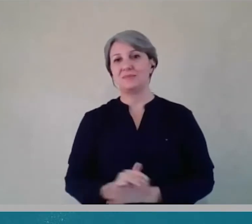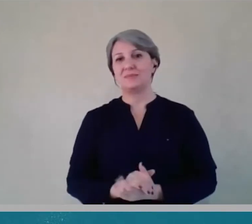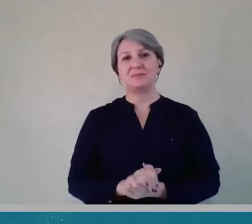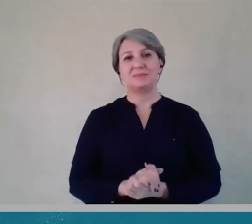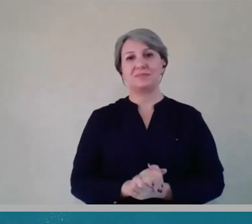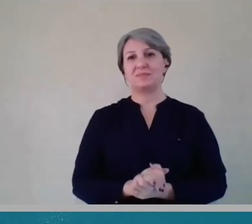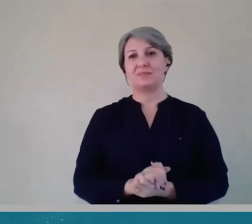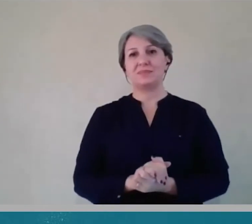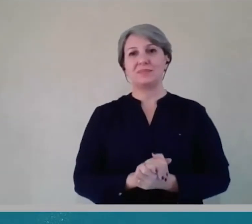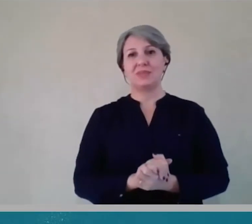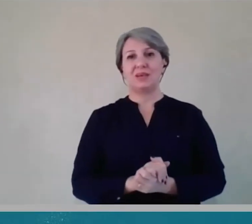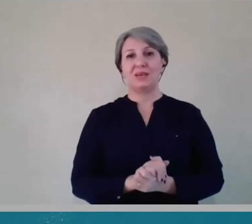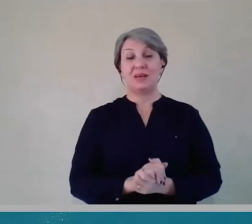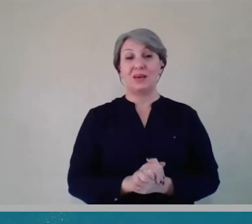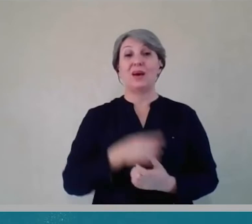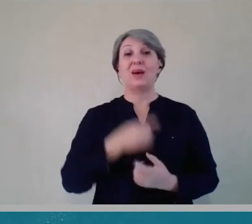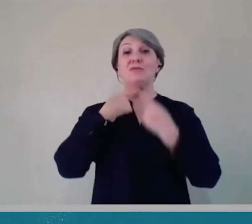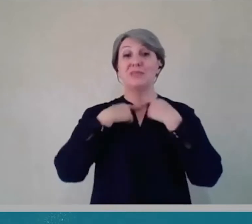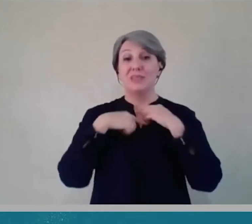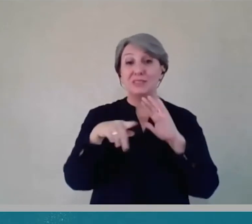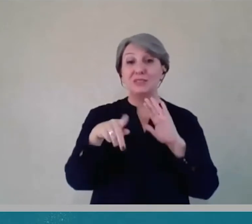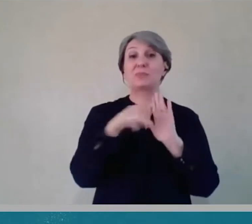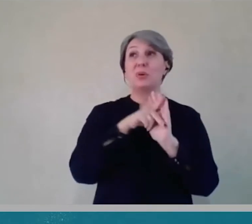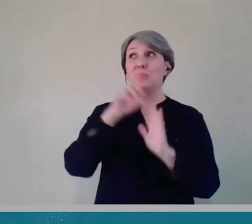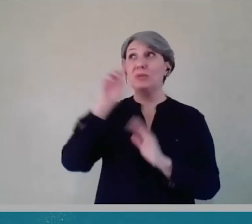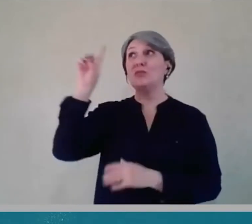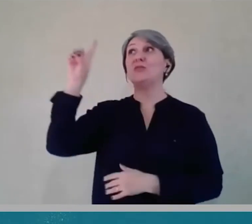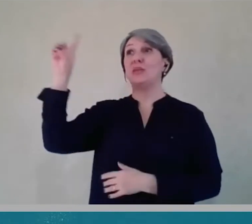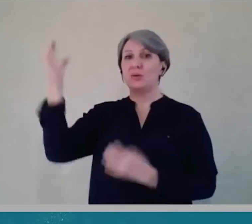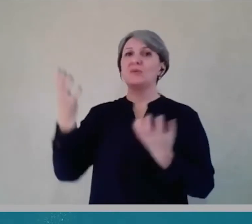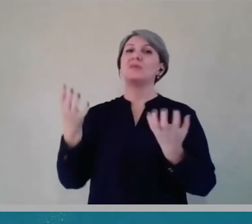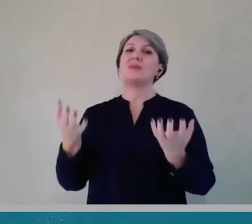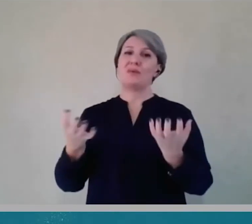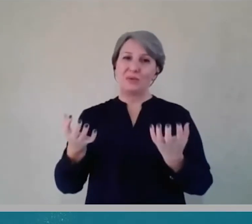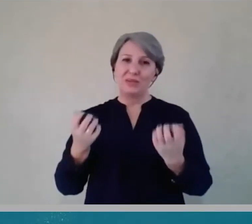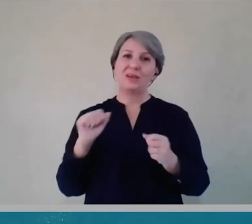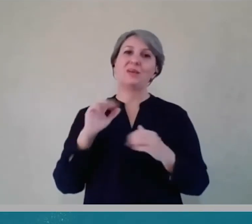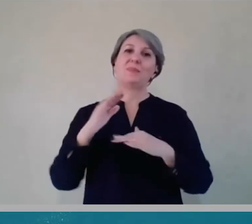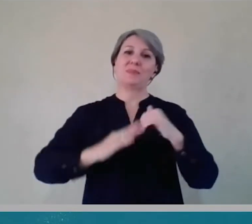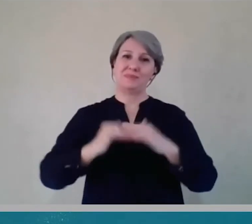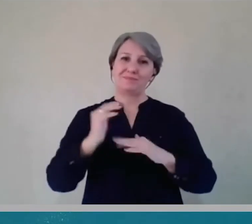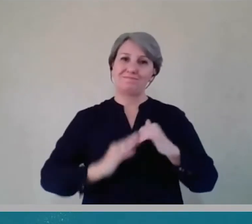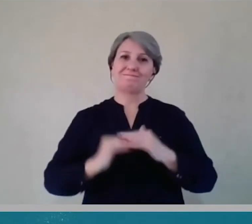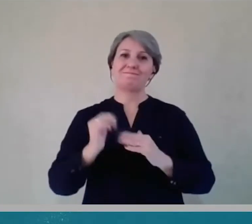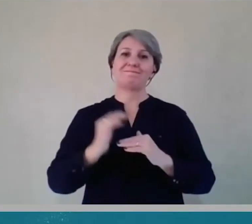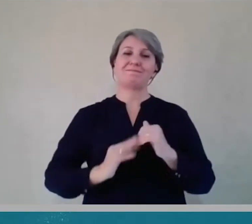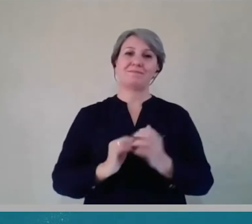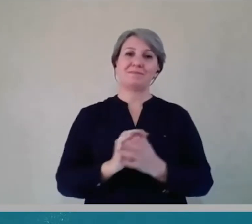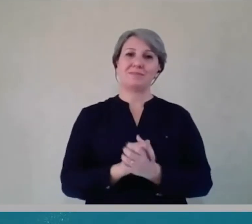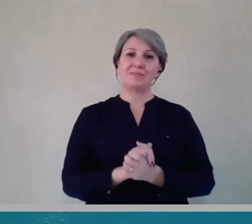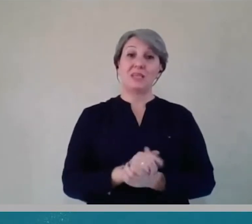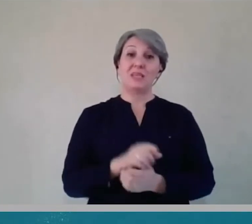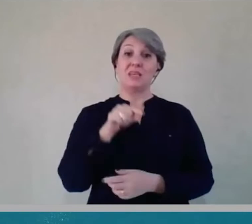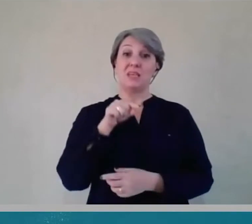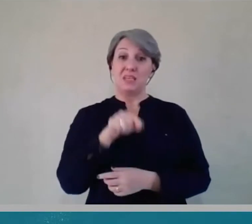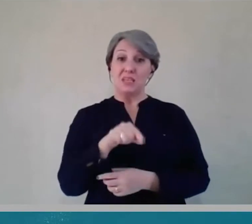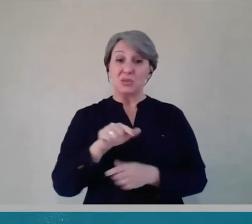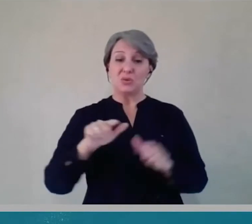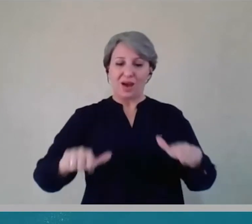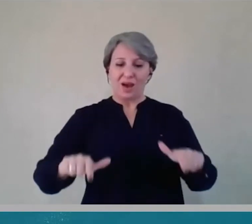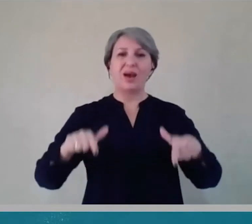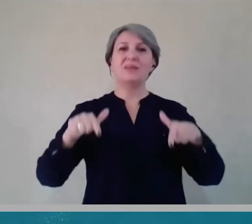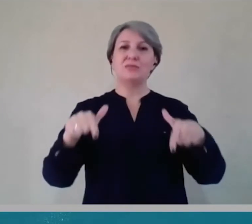tão somente a vontade de Deus. Irmãos, essa é a nossa atitude e essas pessoas receberão galardão de Deus,